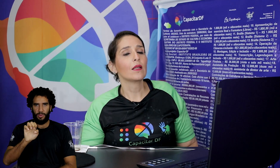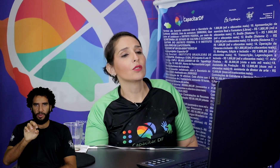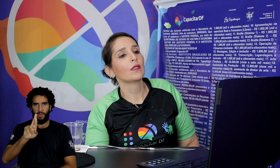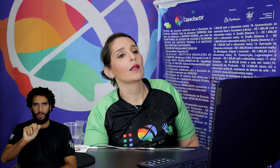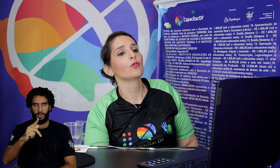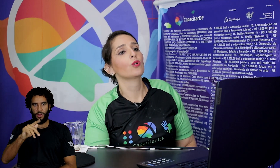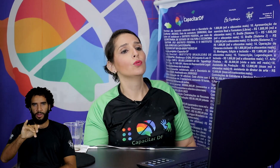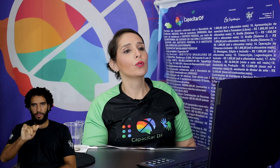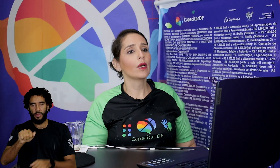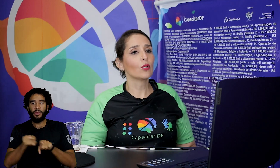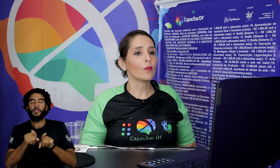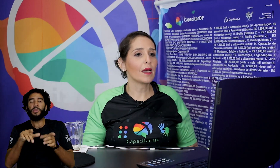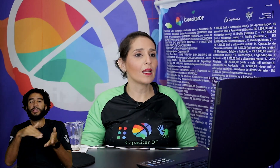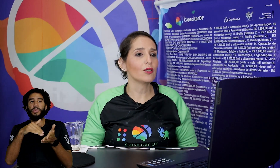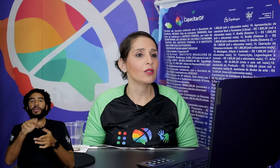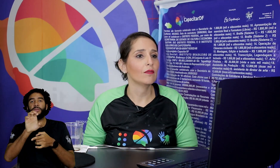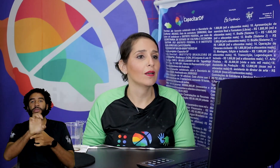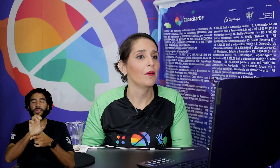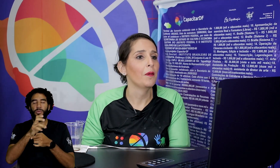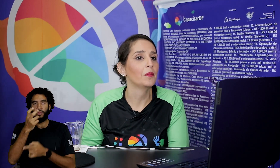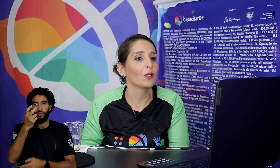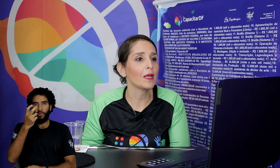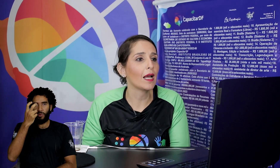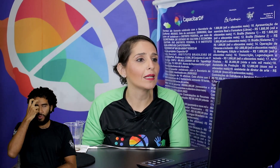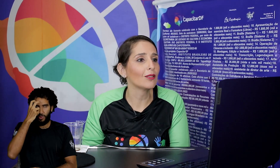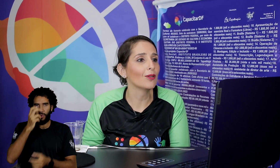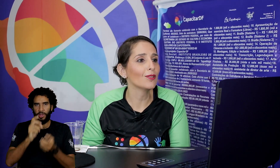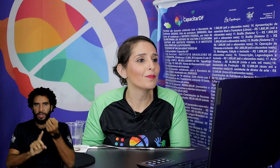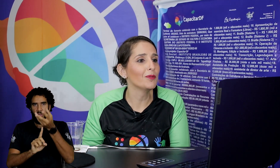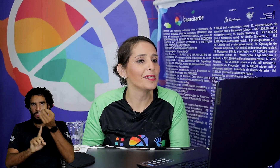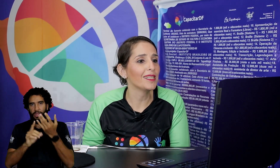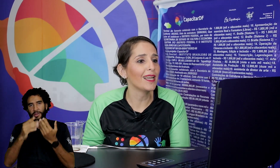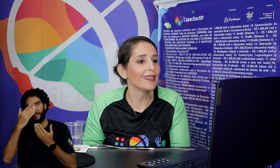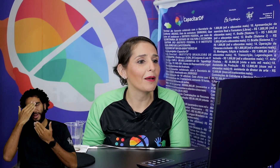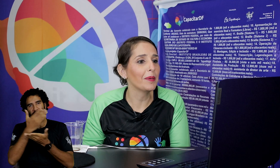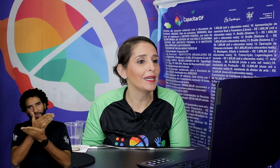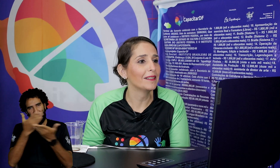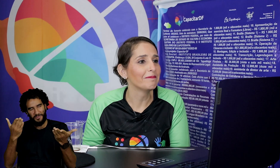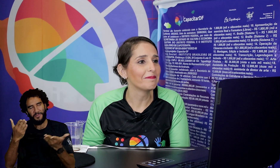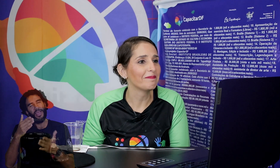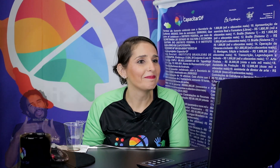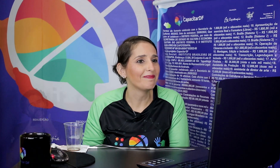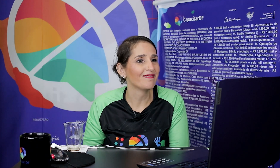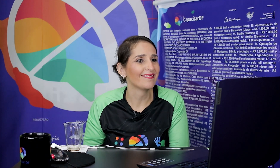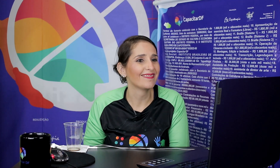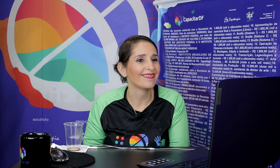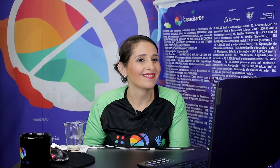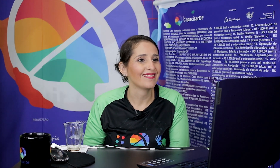Secretaria de Estado de Cultura e Economia Criativa. Muito obrigada a todos, bom dia e até amanhã.